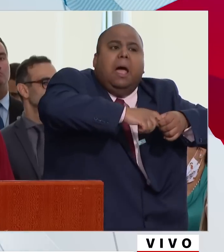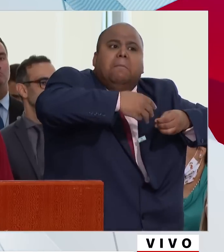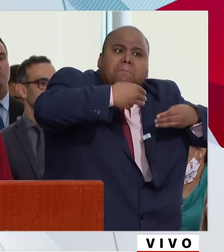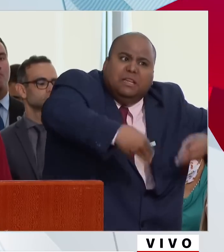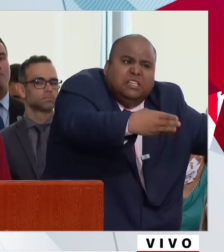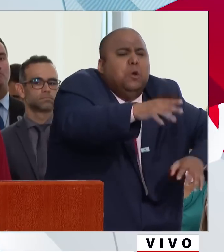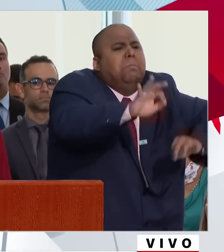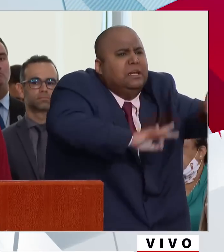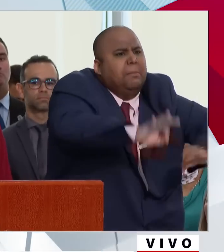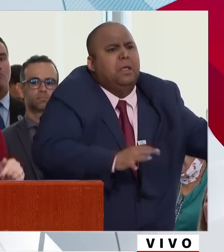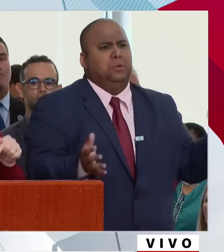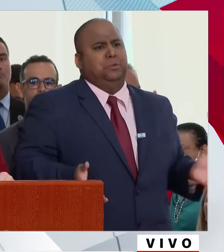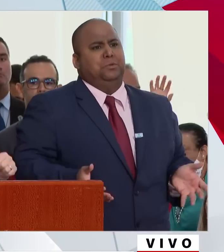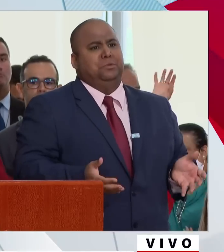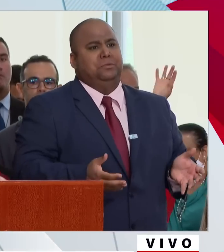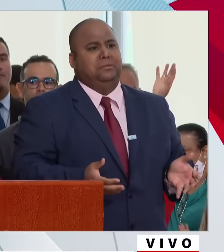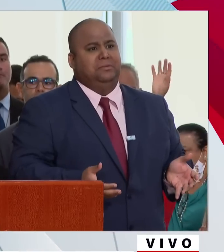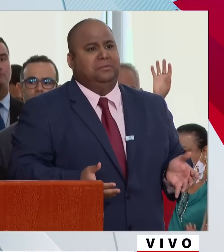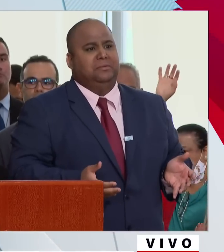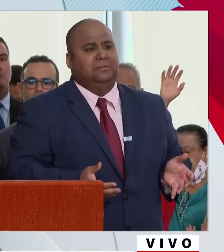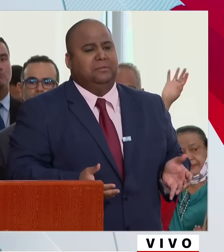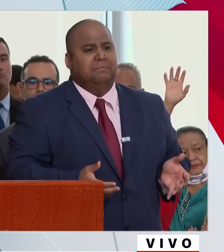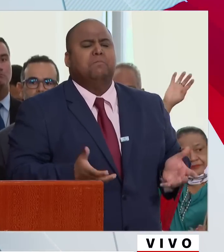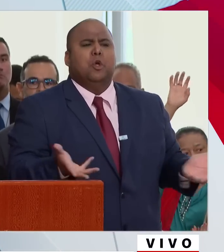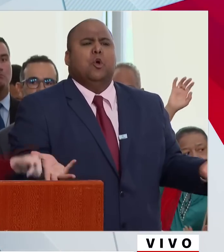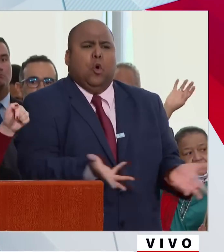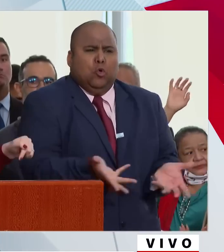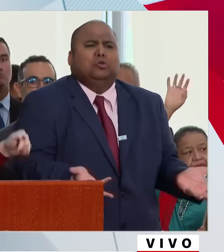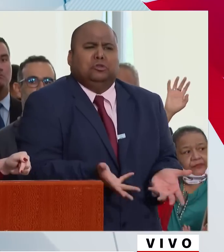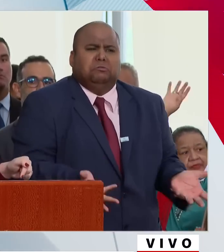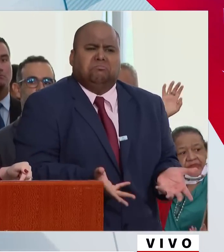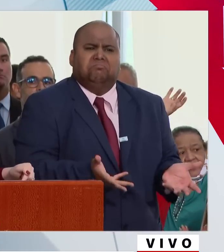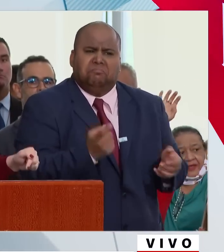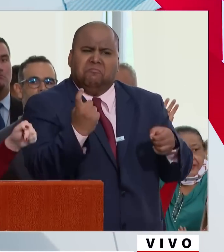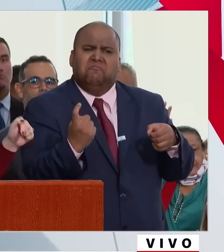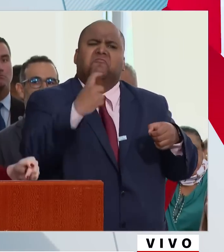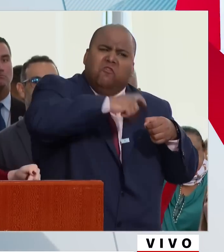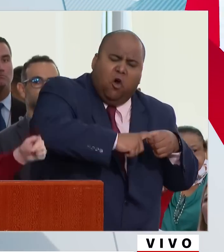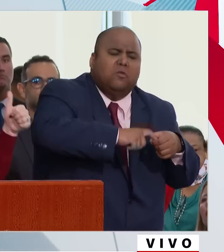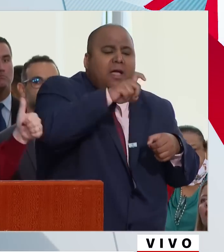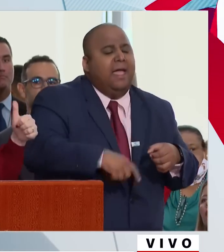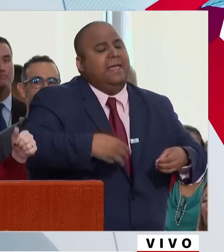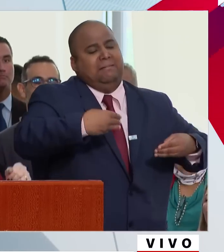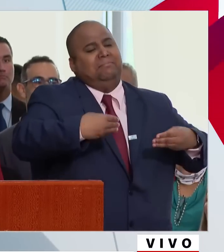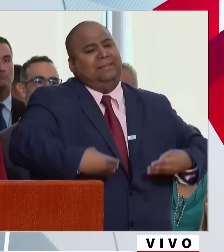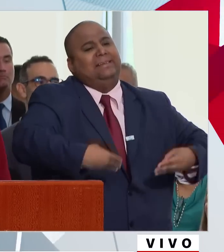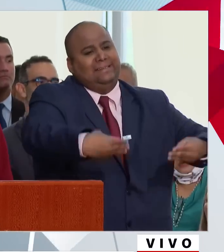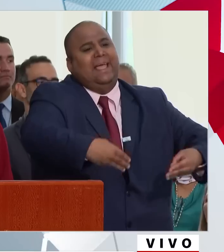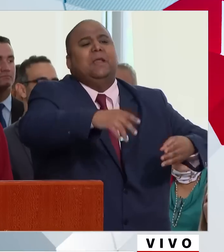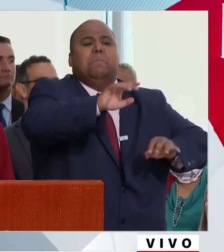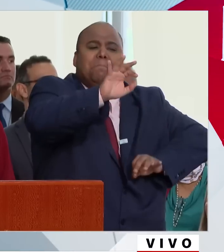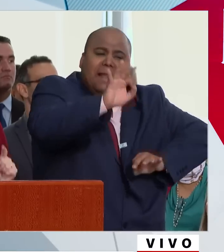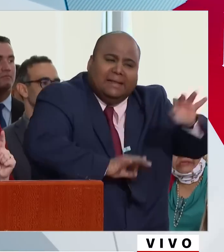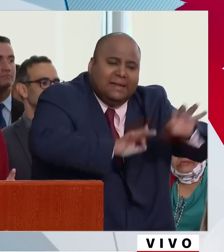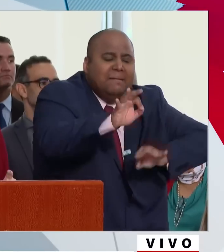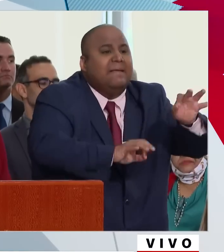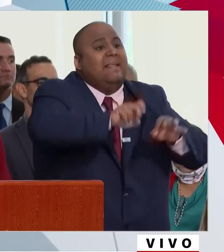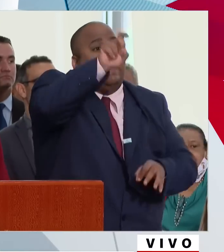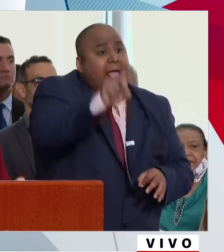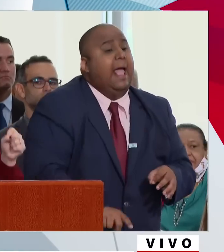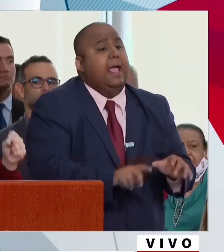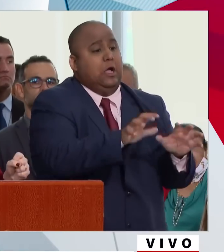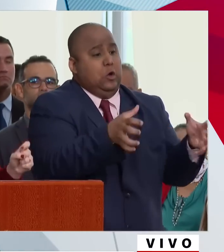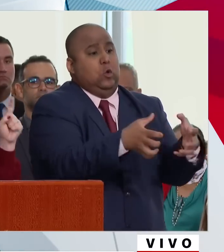por exemplo que ela chegou a levar quatro não de mulheres que ela gostaria de ter no Ministério do planejamento mas ela hoje já anunciou que já tem